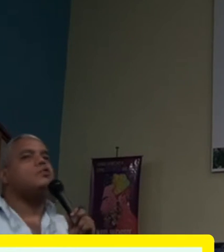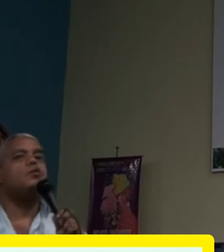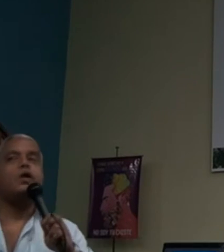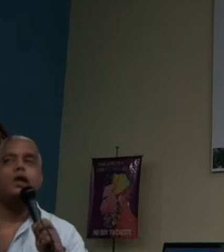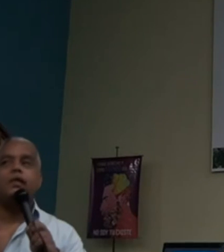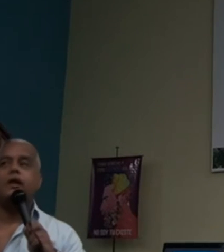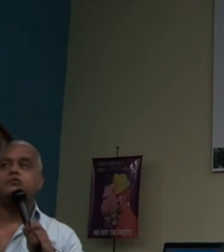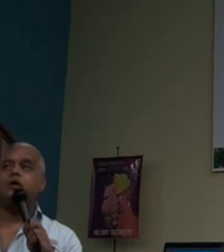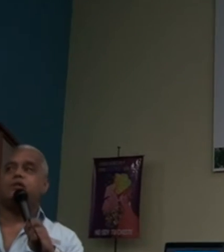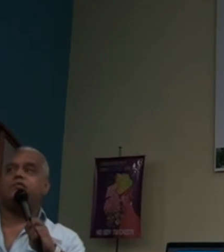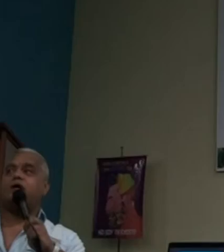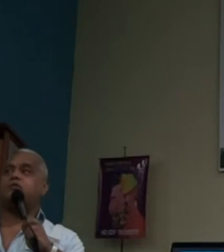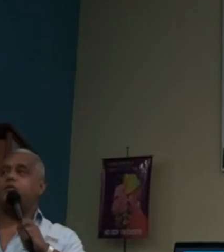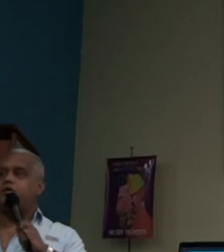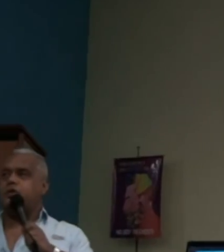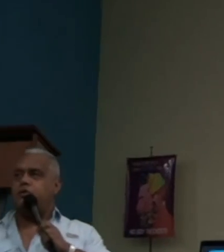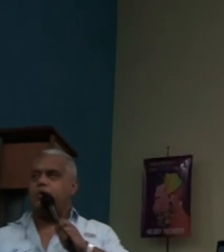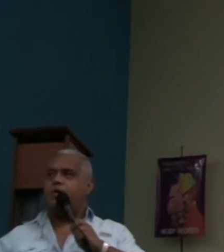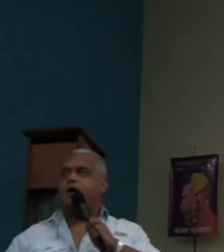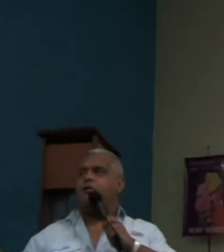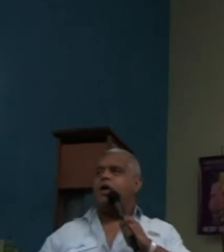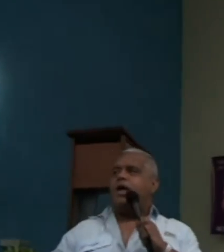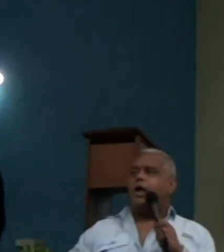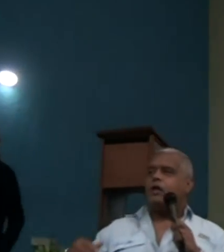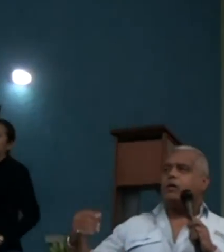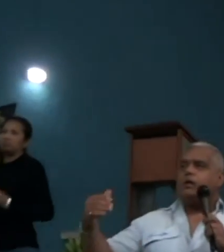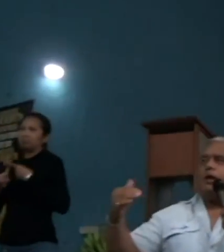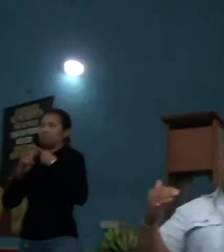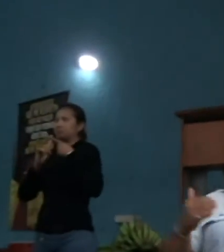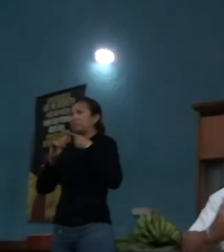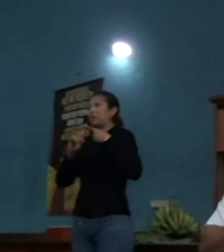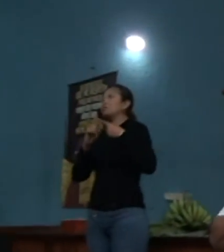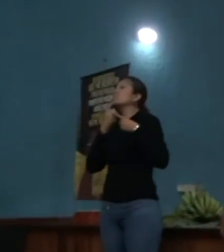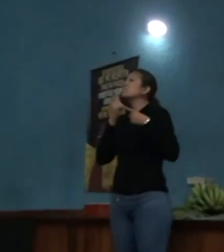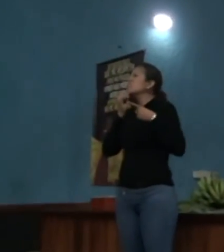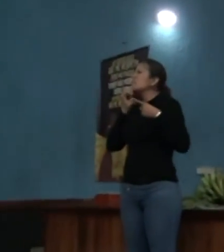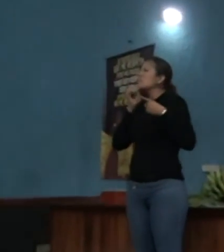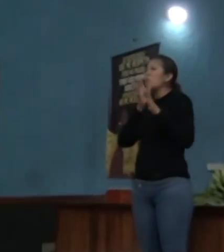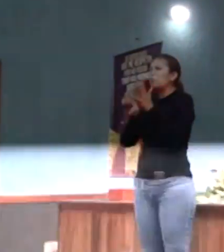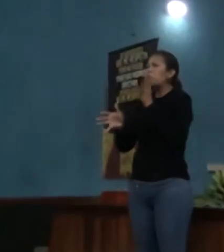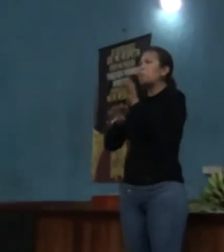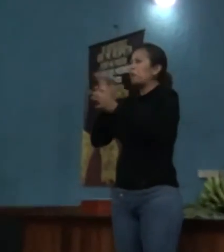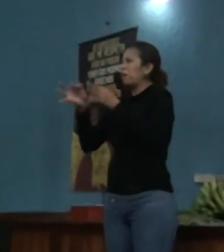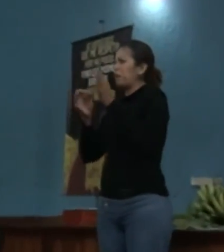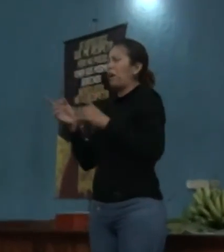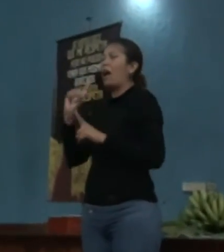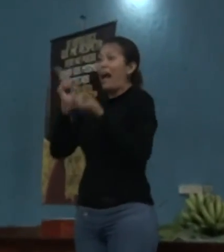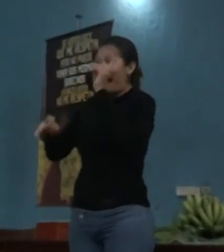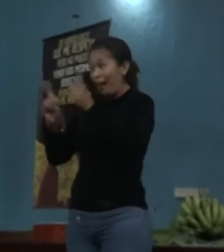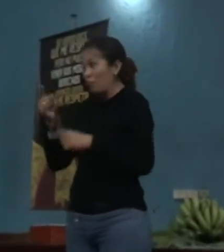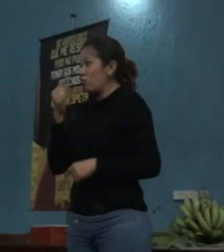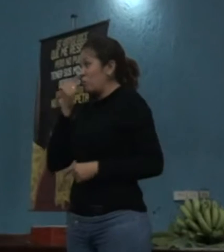y dentro de la subclasificación de los síndromes de edad, ellos también están